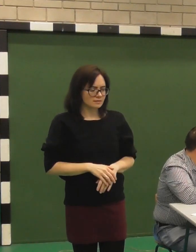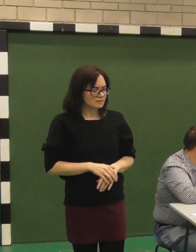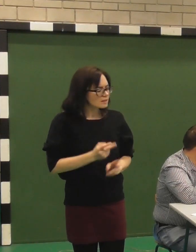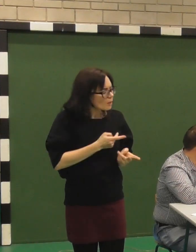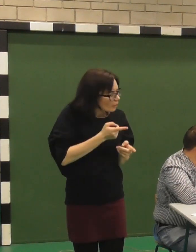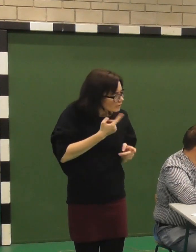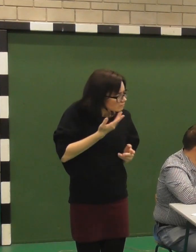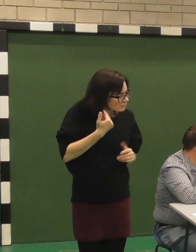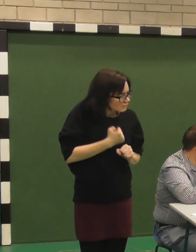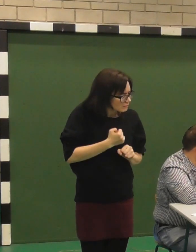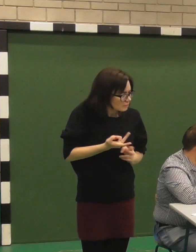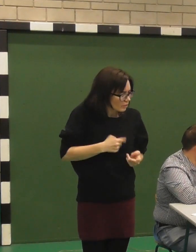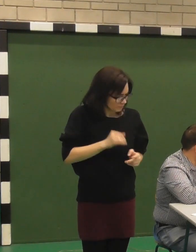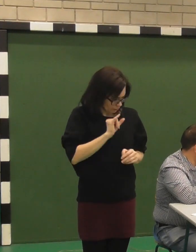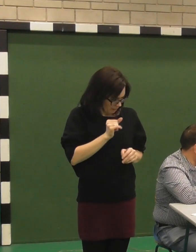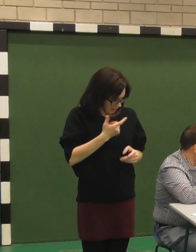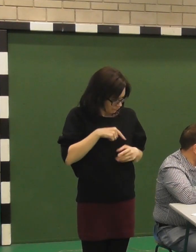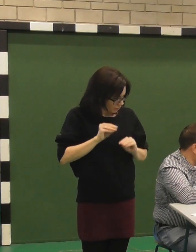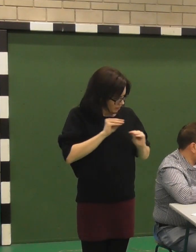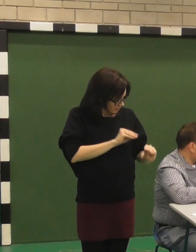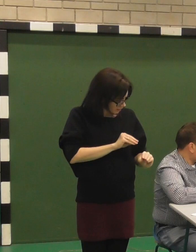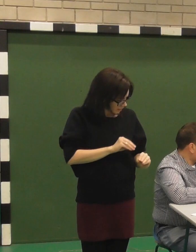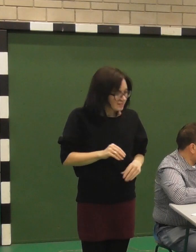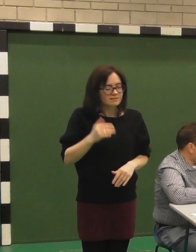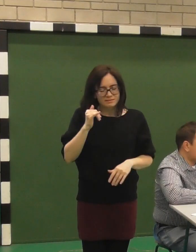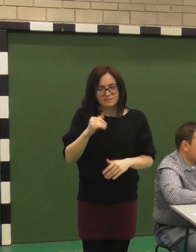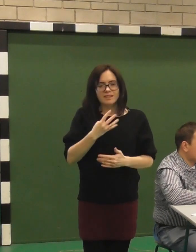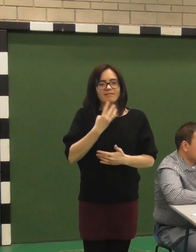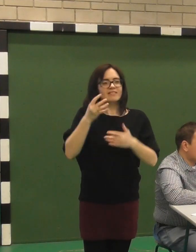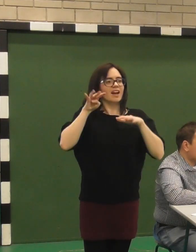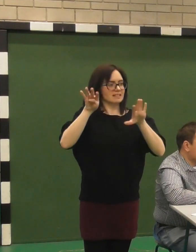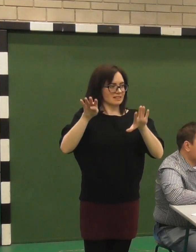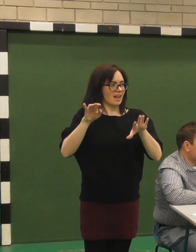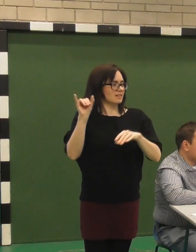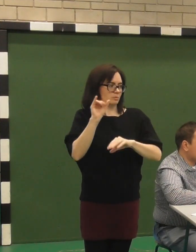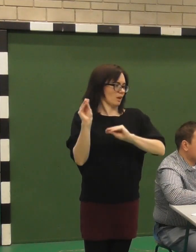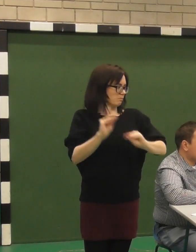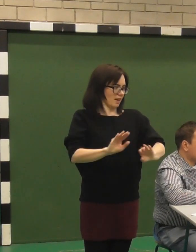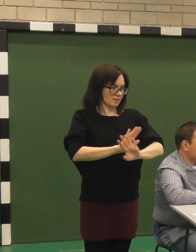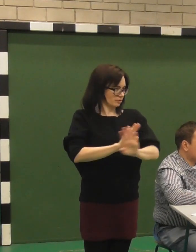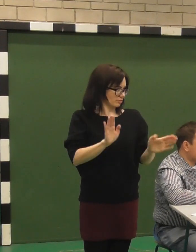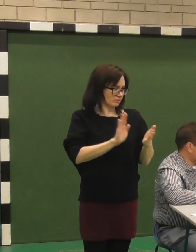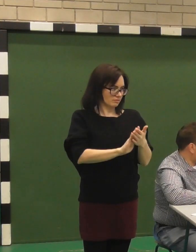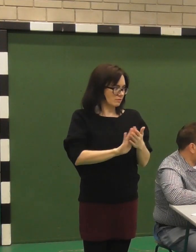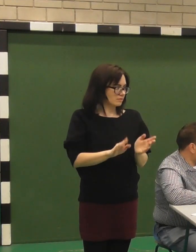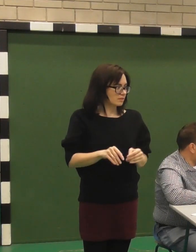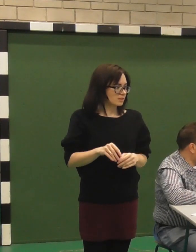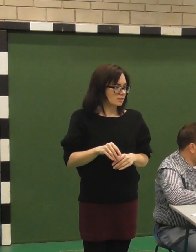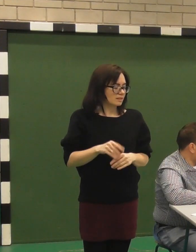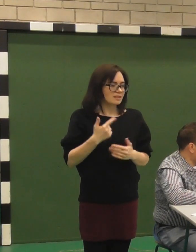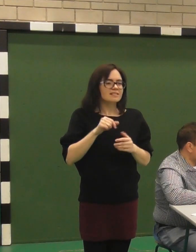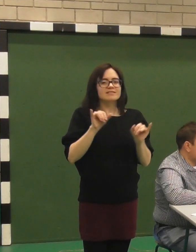És Budapesten tetszett körülöttözni? 49-re feljött Budapestre. Mindenket nem volt